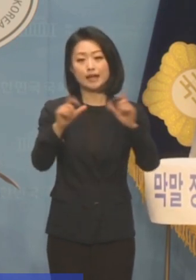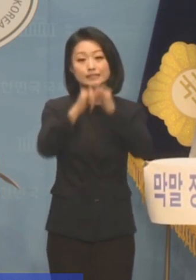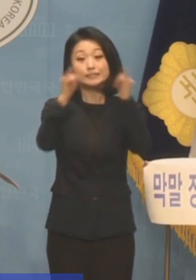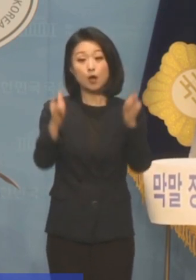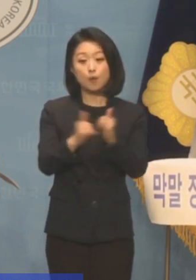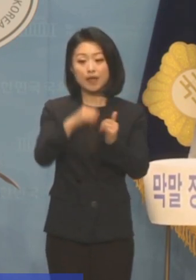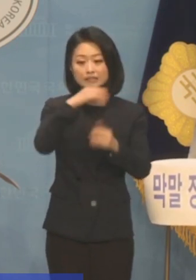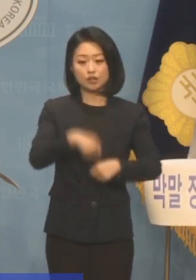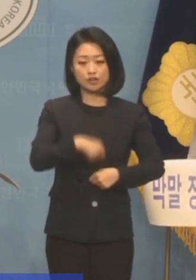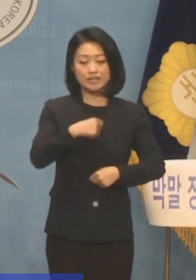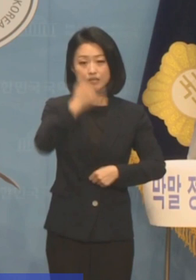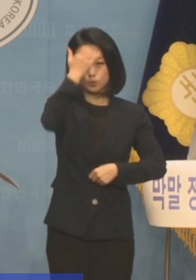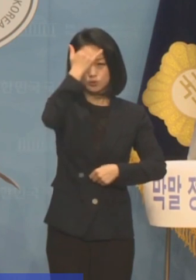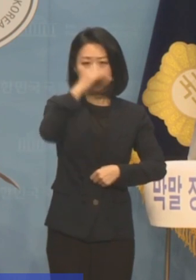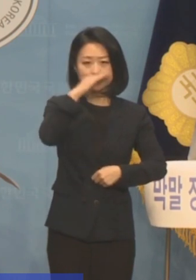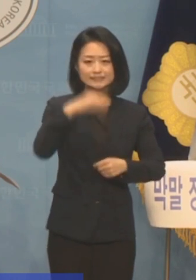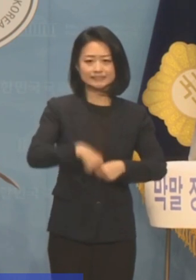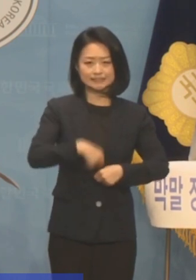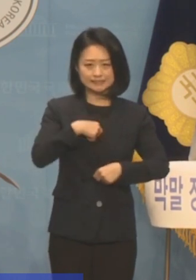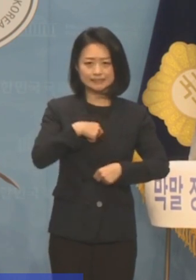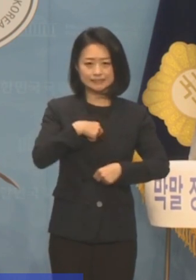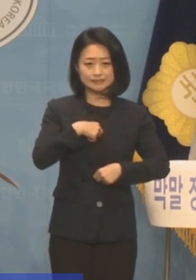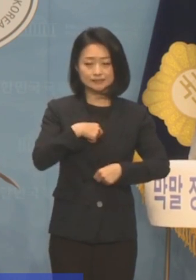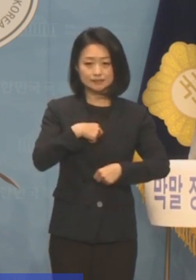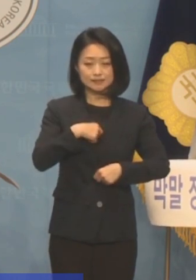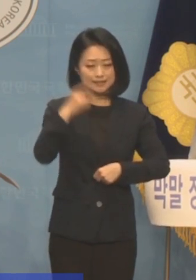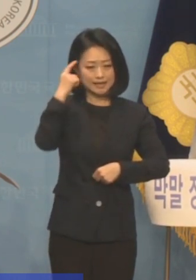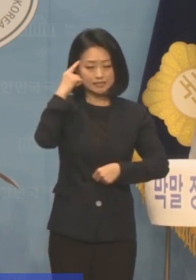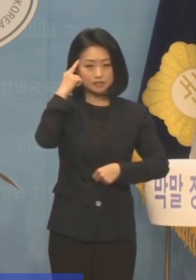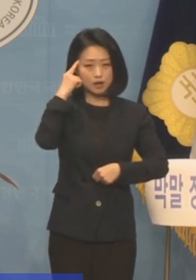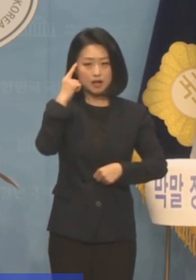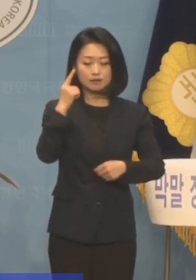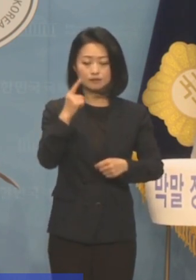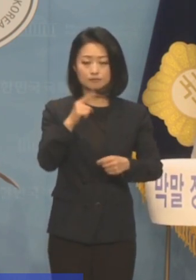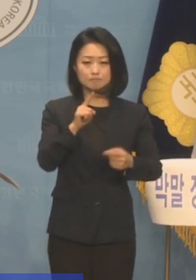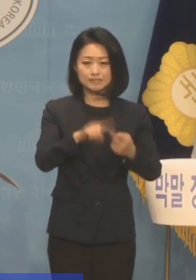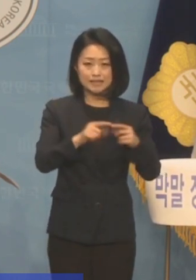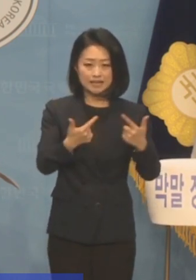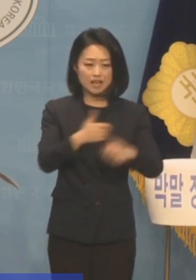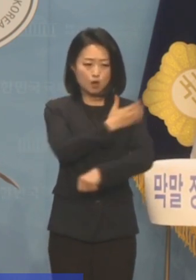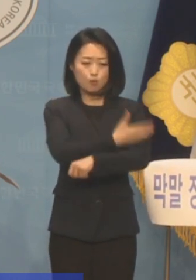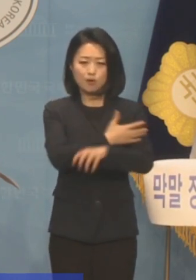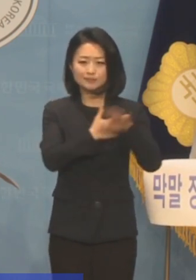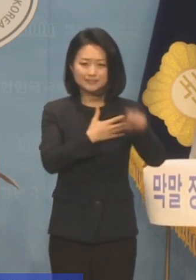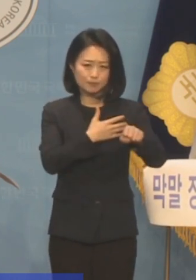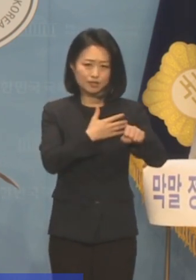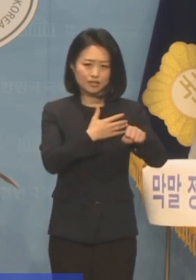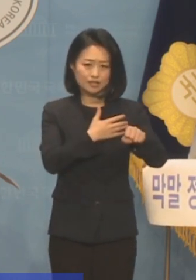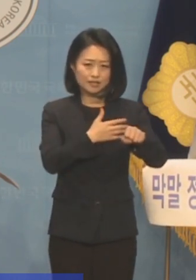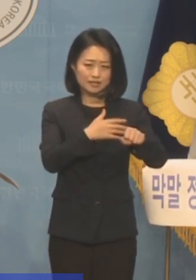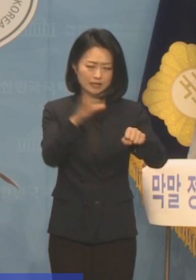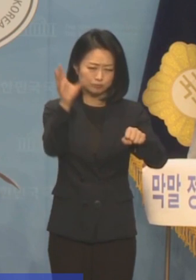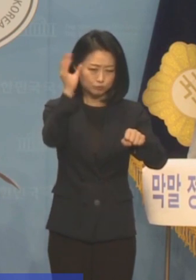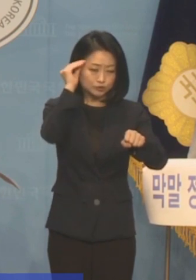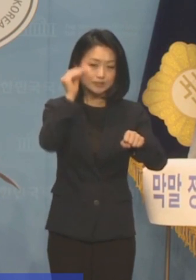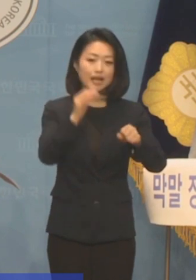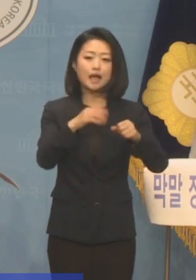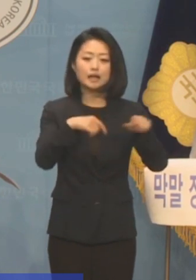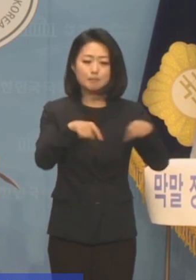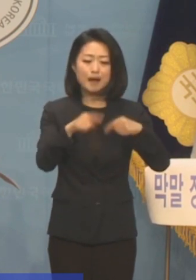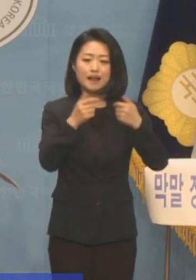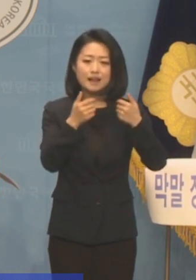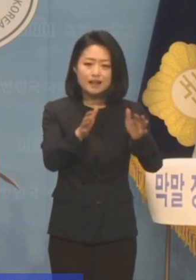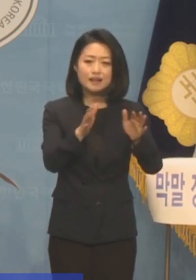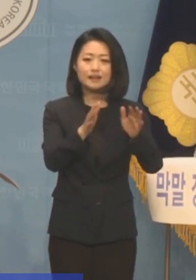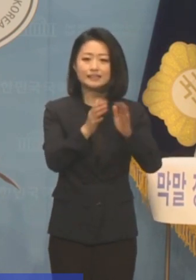사회 정의 도덕 진실 가치관 등을 고려하지 않고 권력만 잡으면 된다는 문의와 수준의 막말 정치인들이 국회에